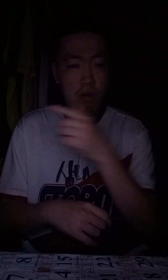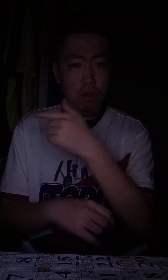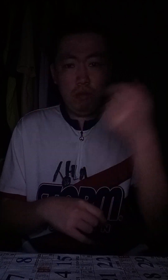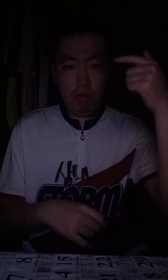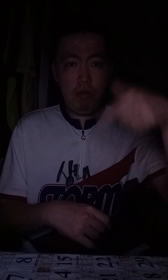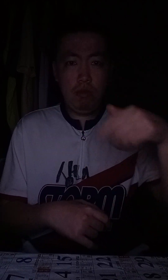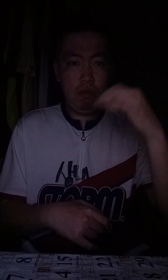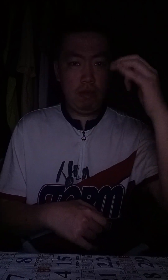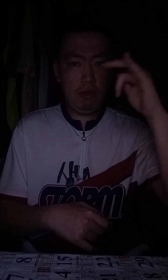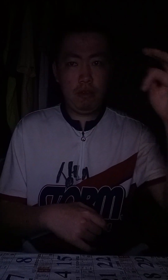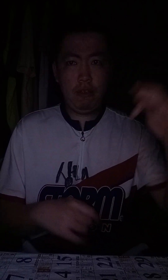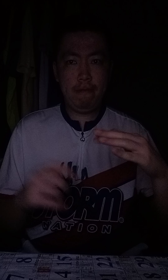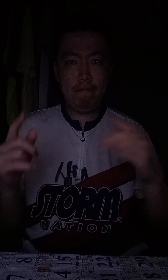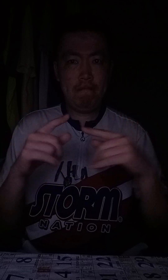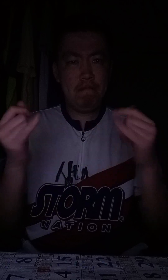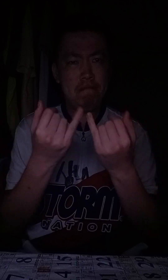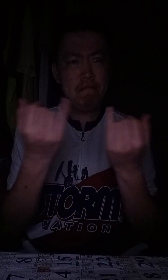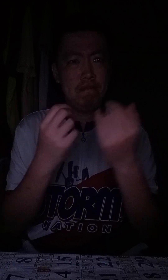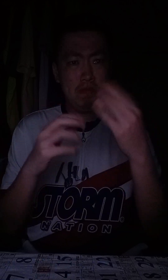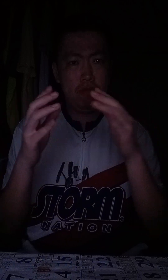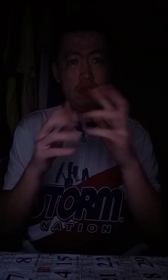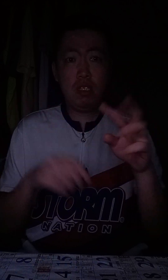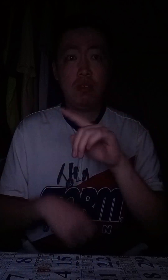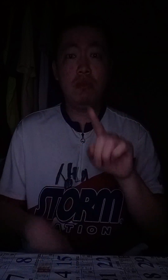한 번도 없어요. 오래 근무하신 분이에요?